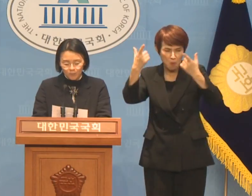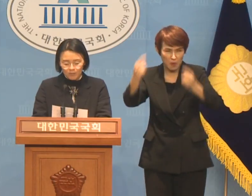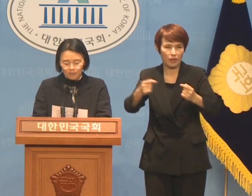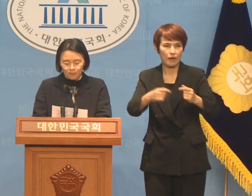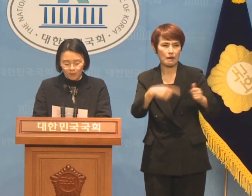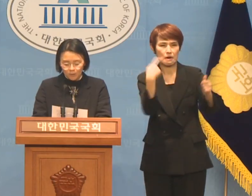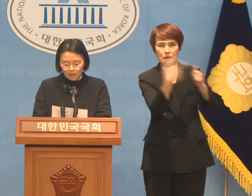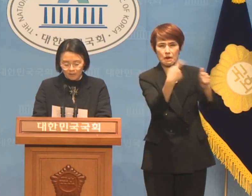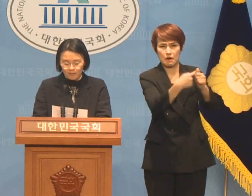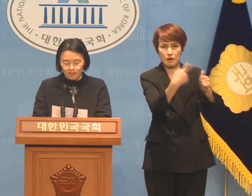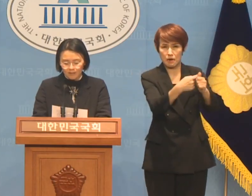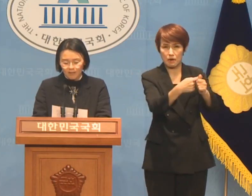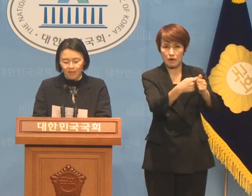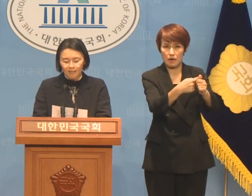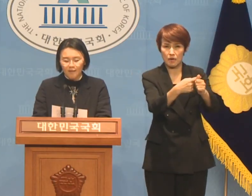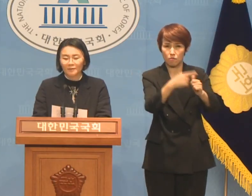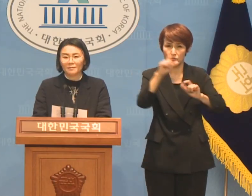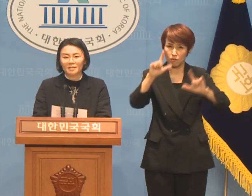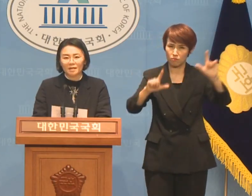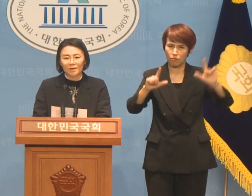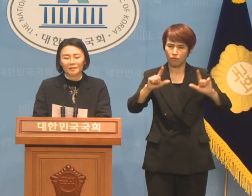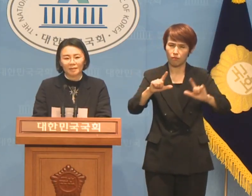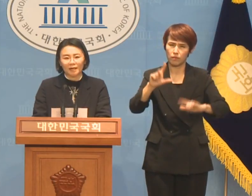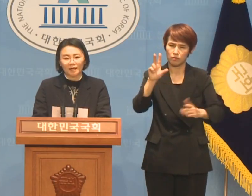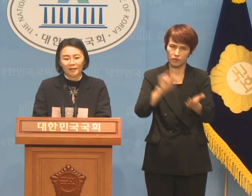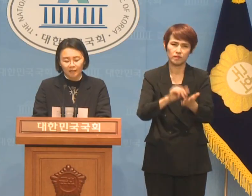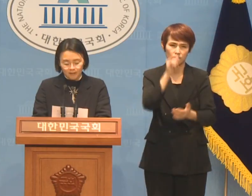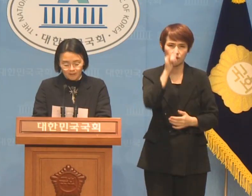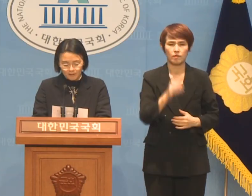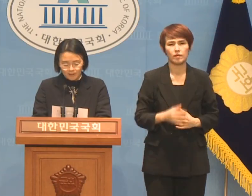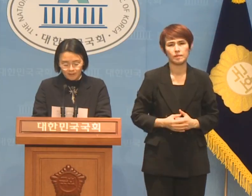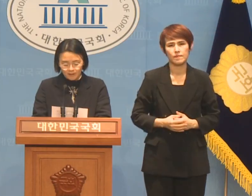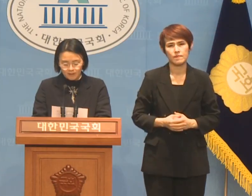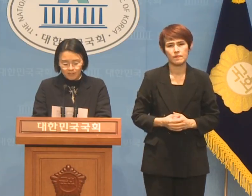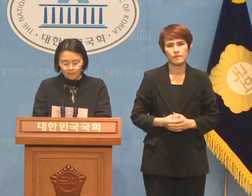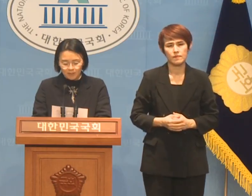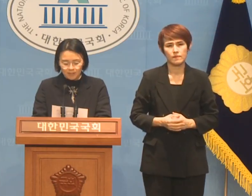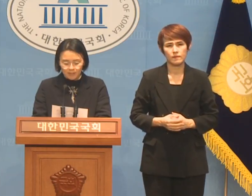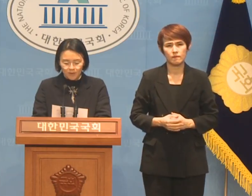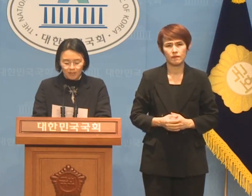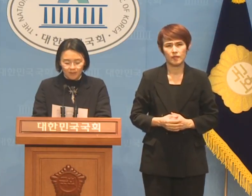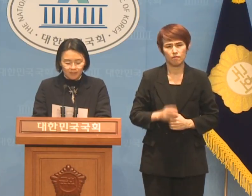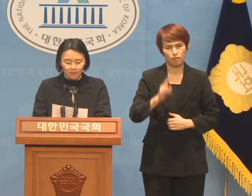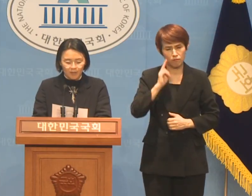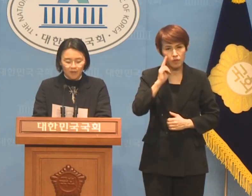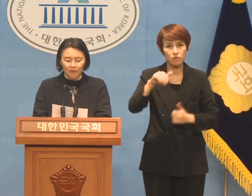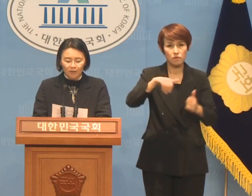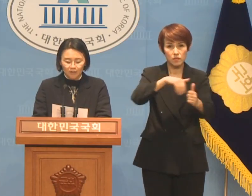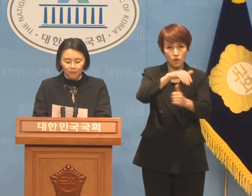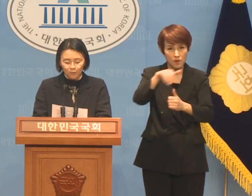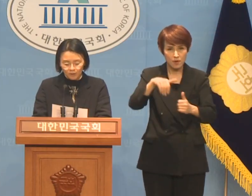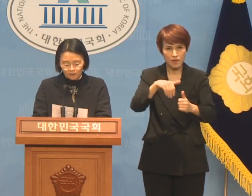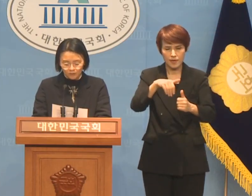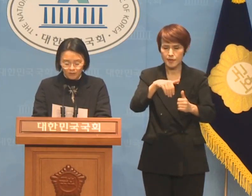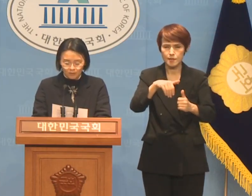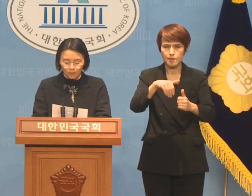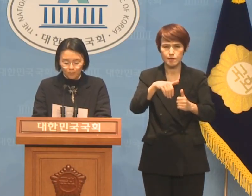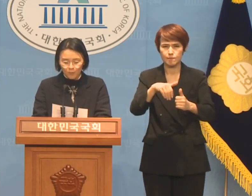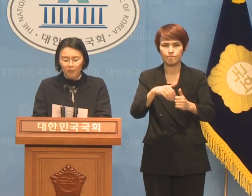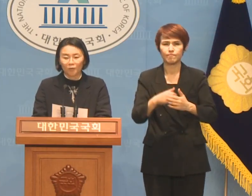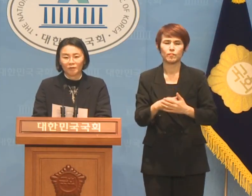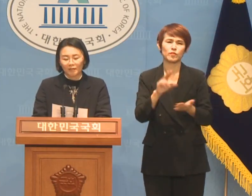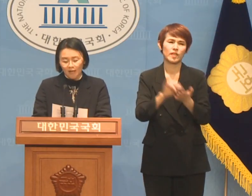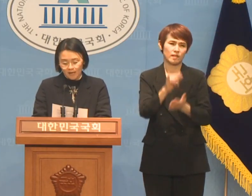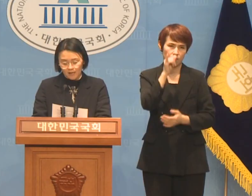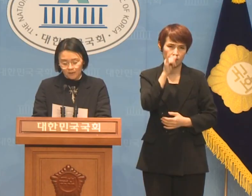비난하고 본질을 왜곡하는 작태가 참담한 상황입니다. 이 참담한 상황에 맞서며 동덕여대에도